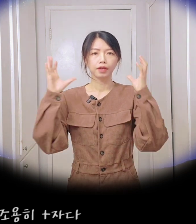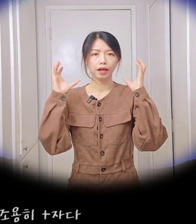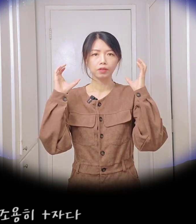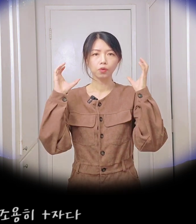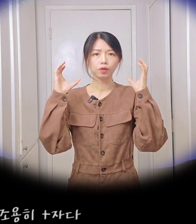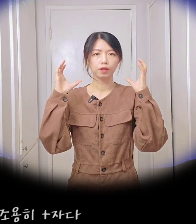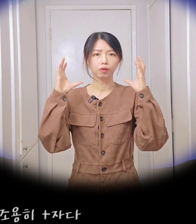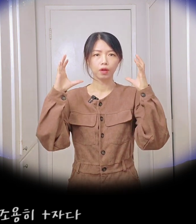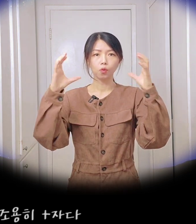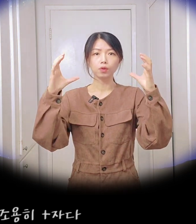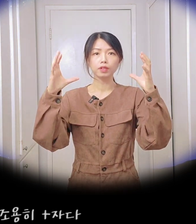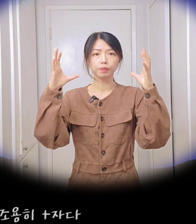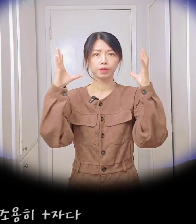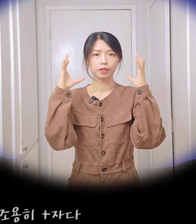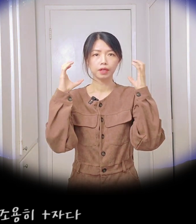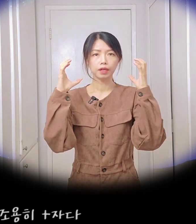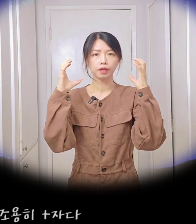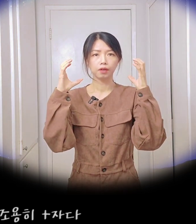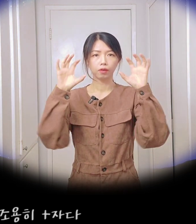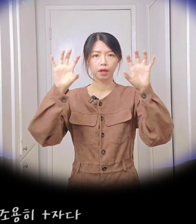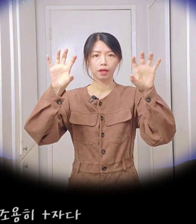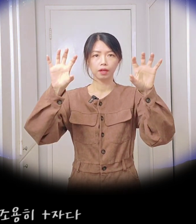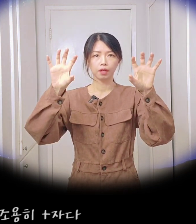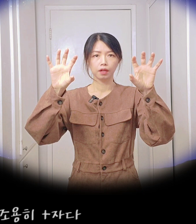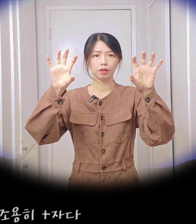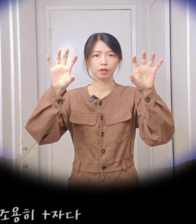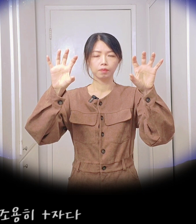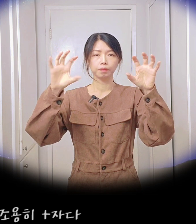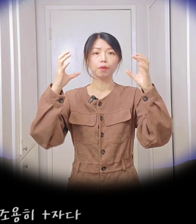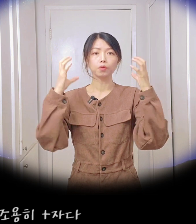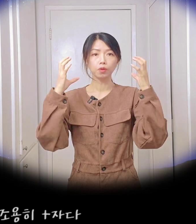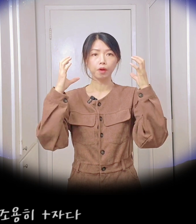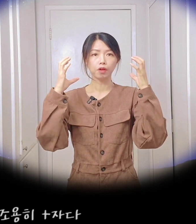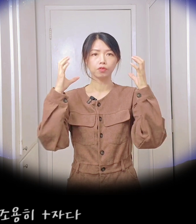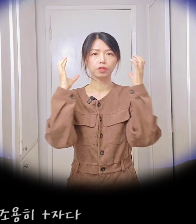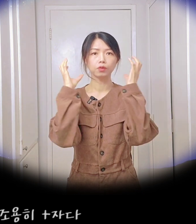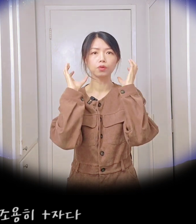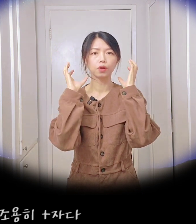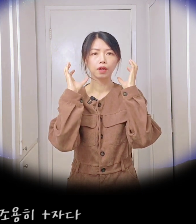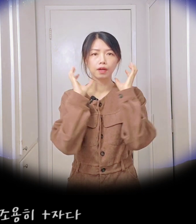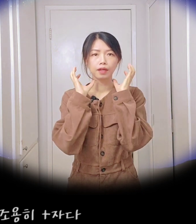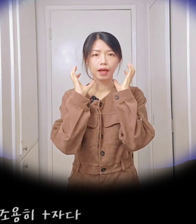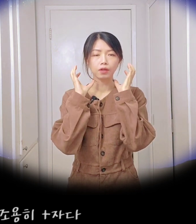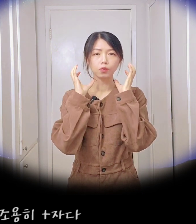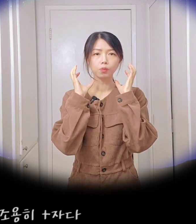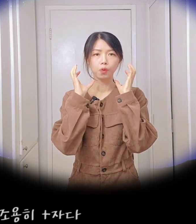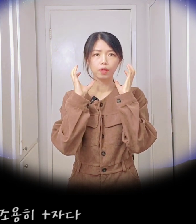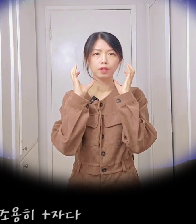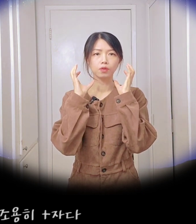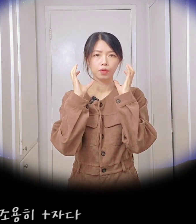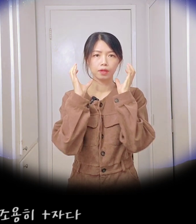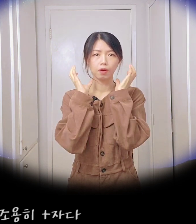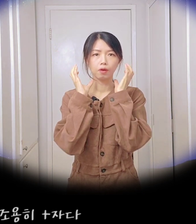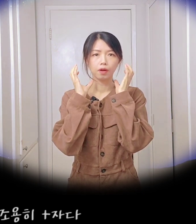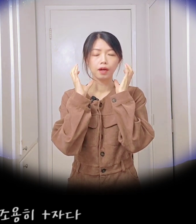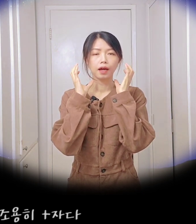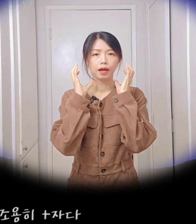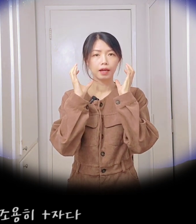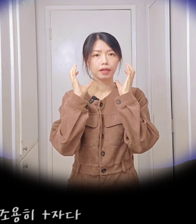수어는 양손을 이렇게 공을 잡듯이 이렇게 손을 벌려주시고 양쪽 보리는